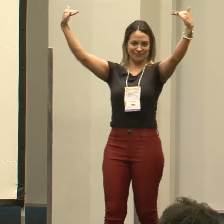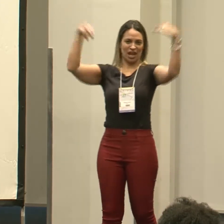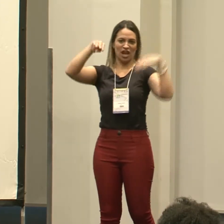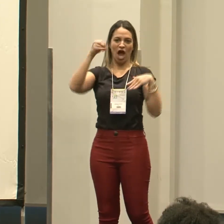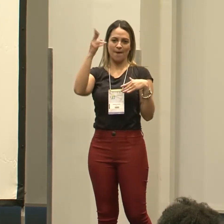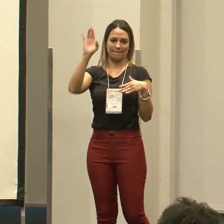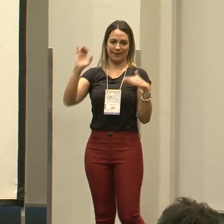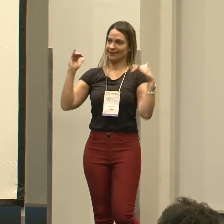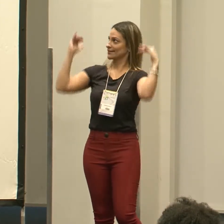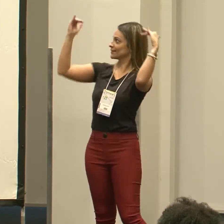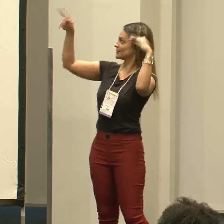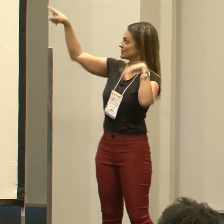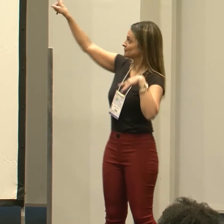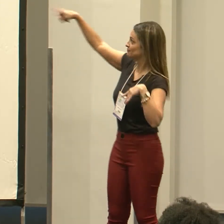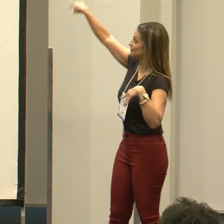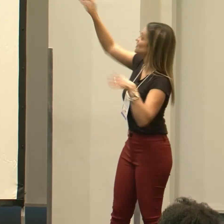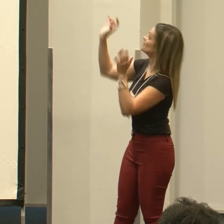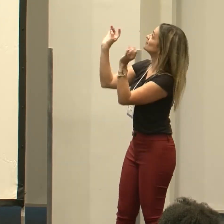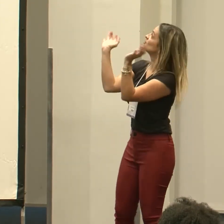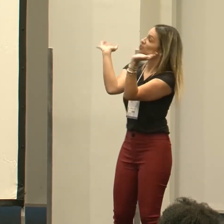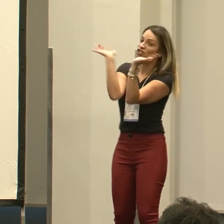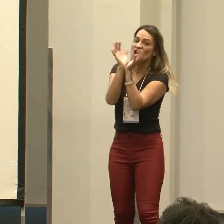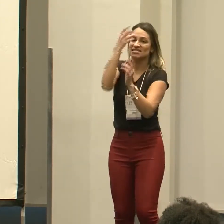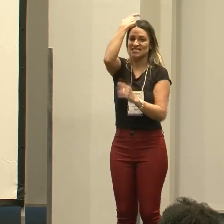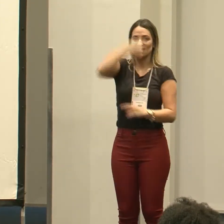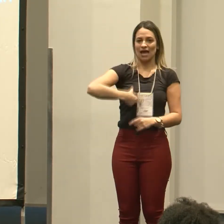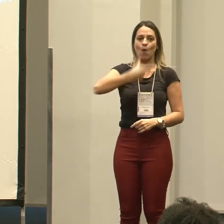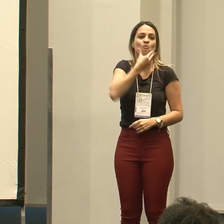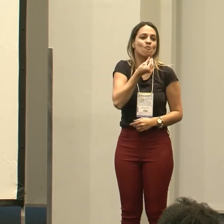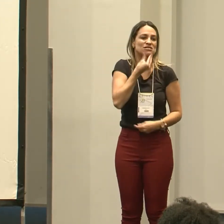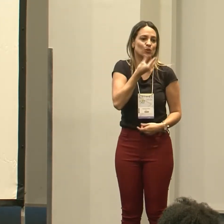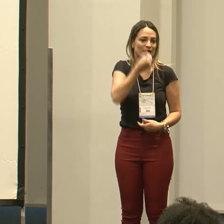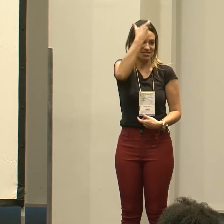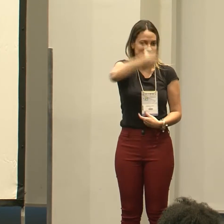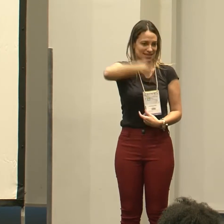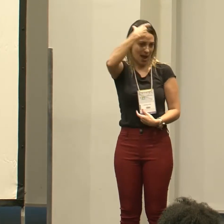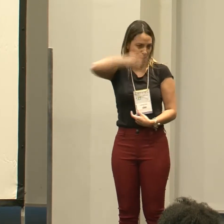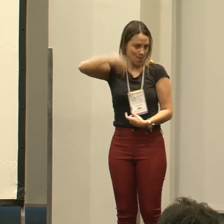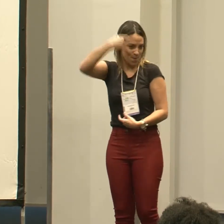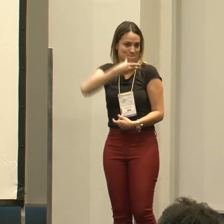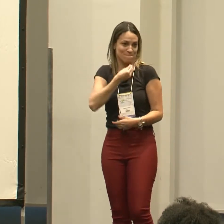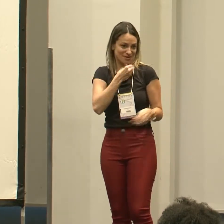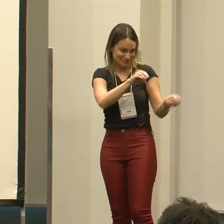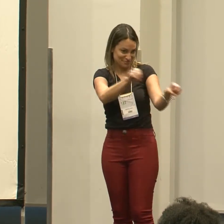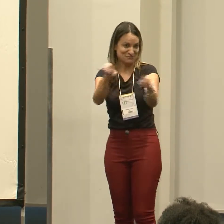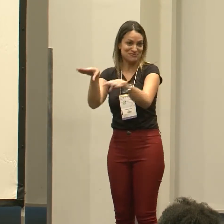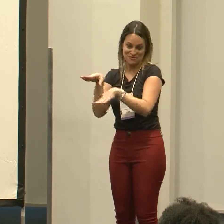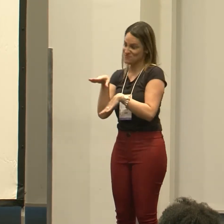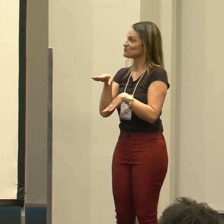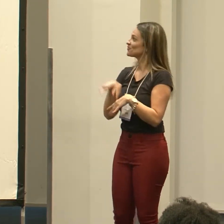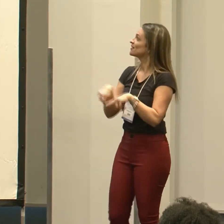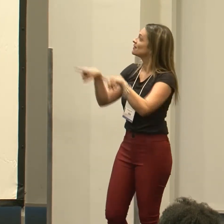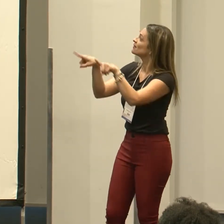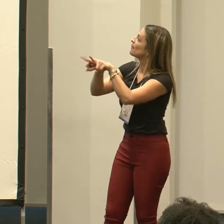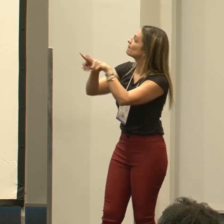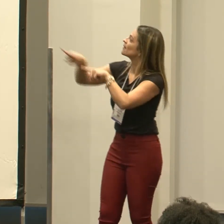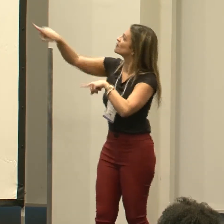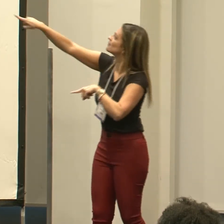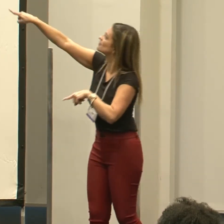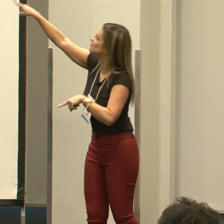era só para os nobres. E também só para cidadãos do sexo masculino.